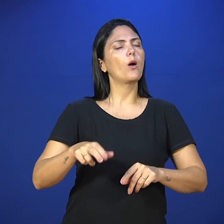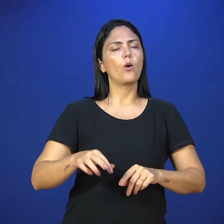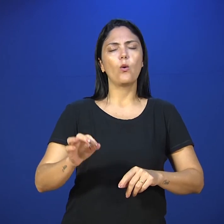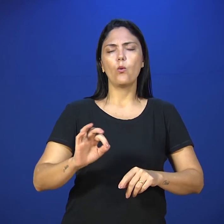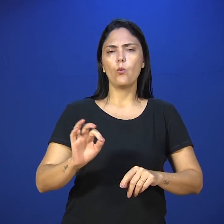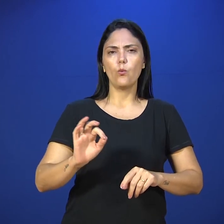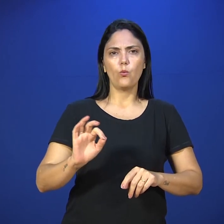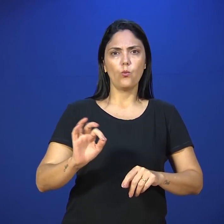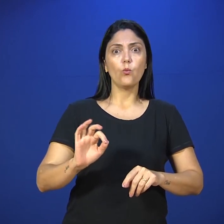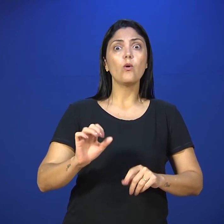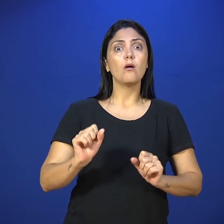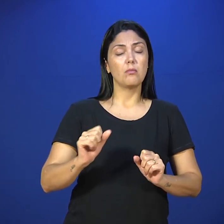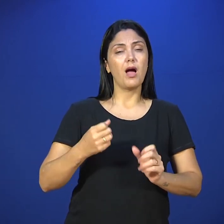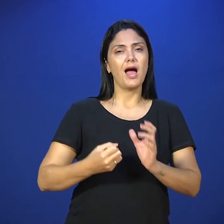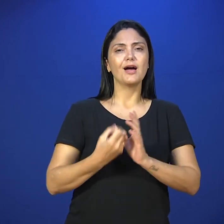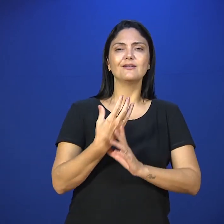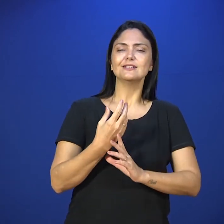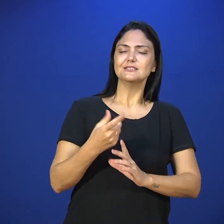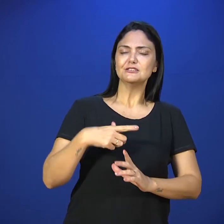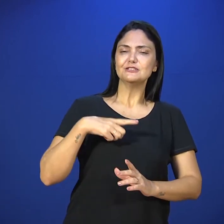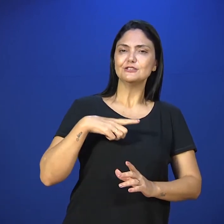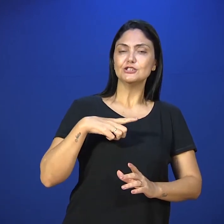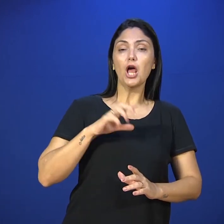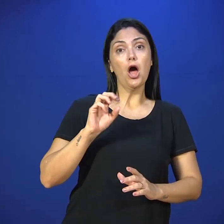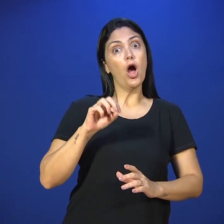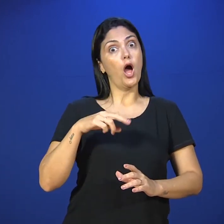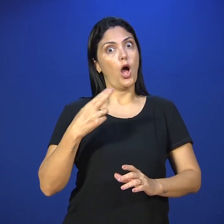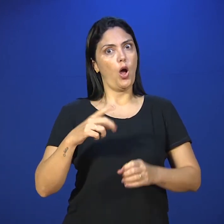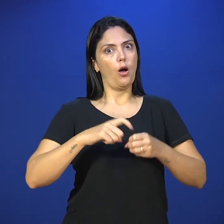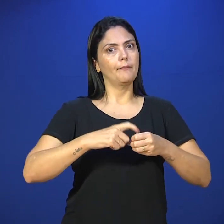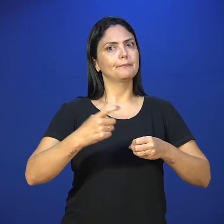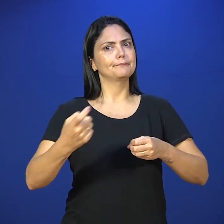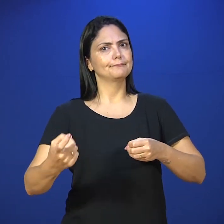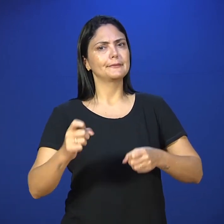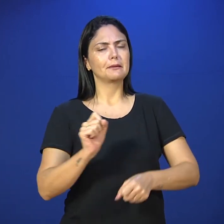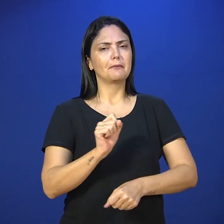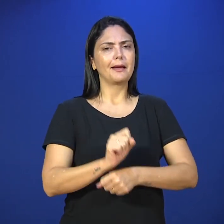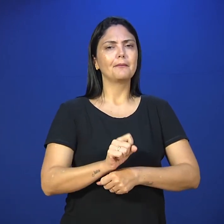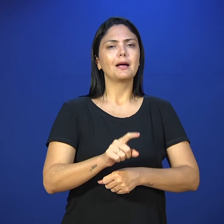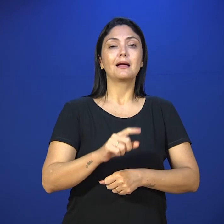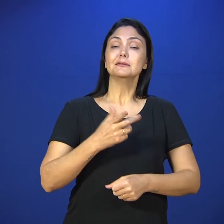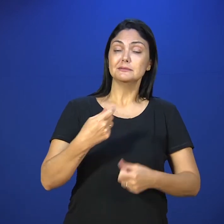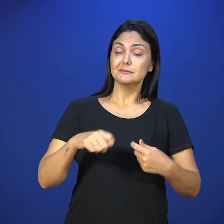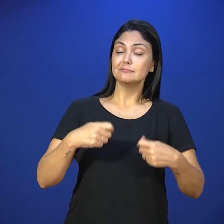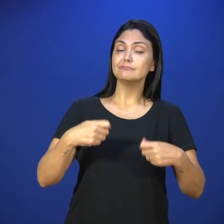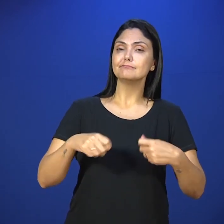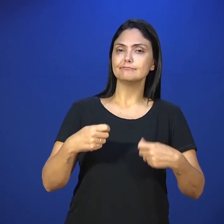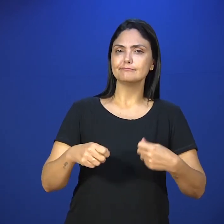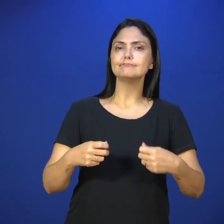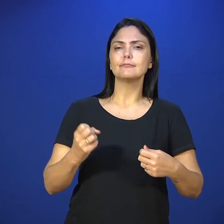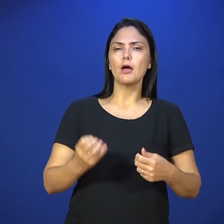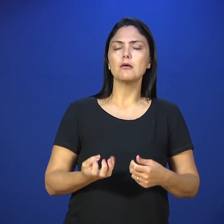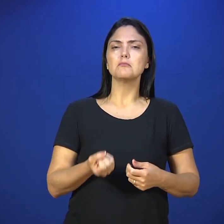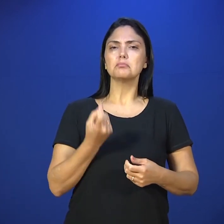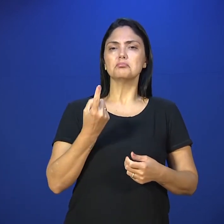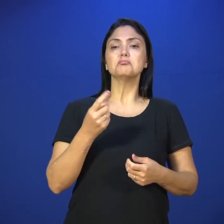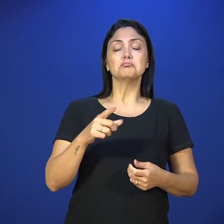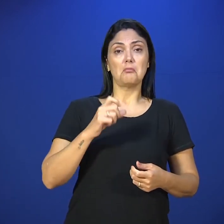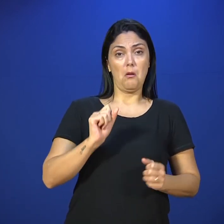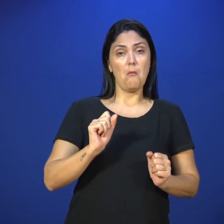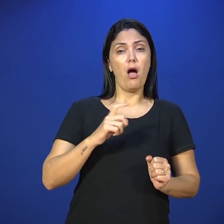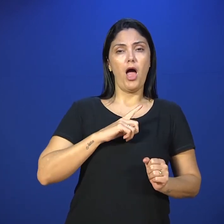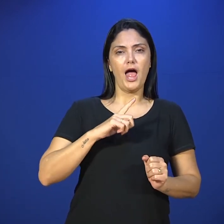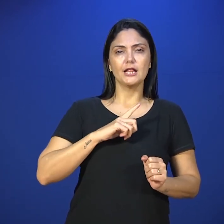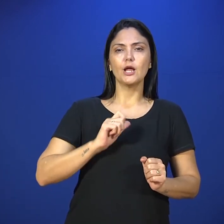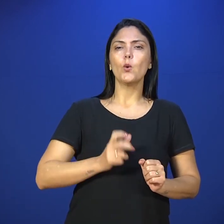mensalidades, desde a sua criação, podendo suspender tal serviço quando for necessário ou inevitável, sem